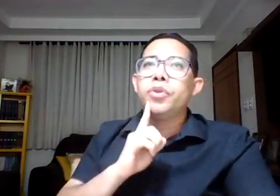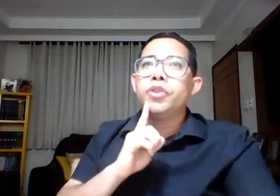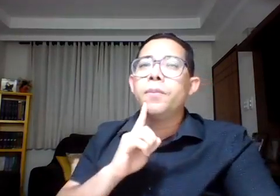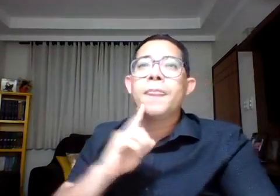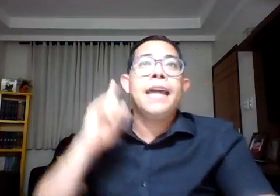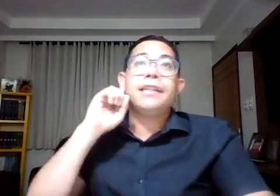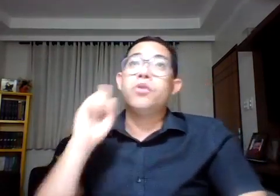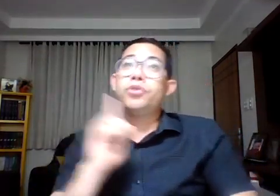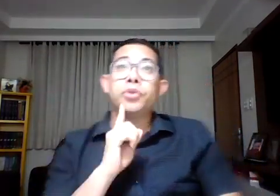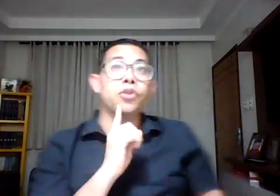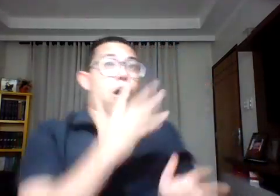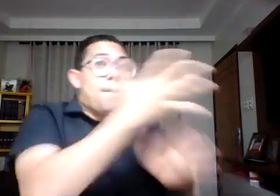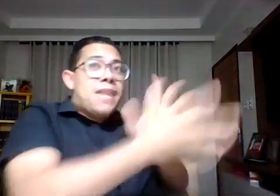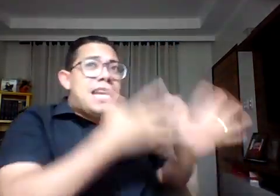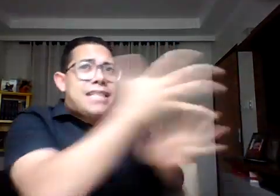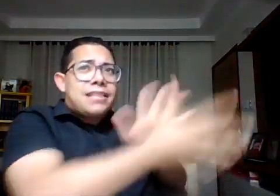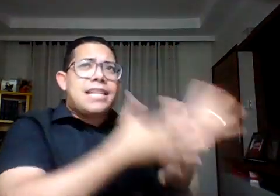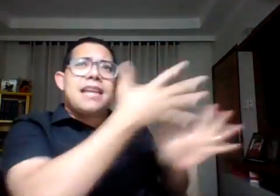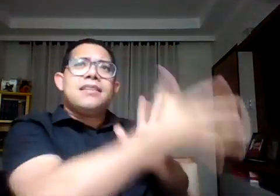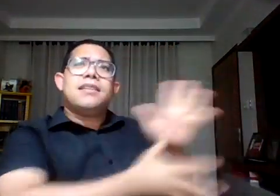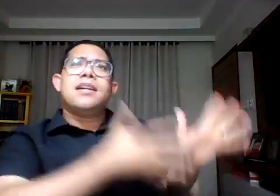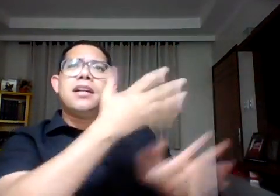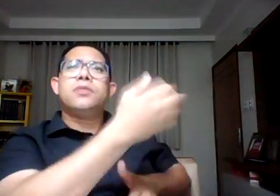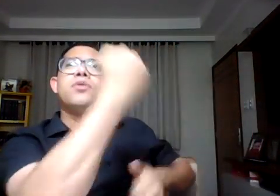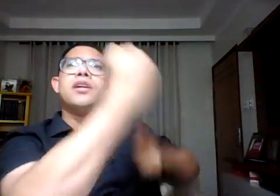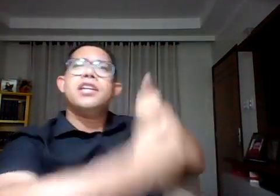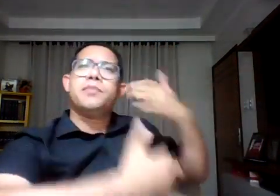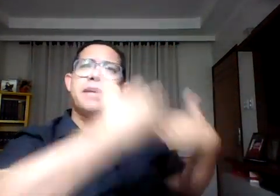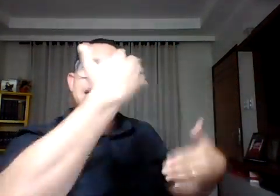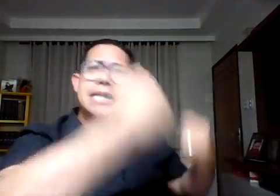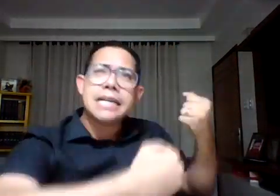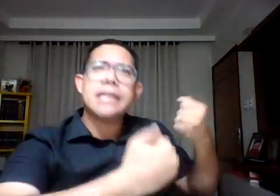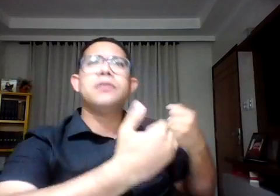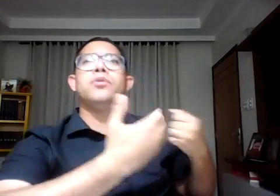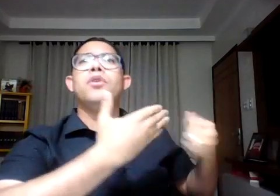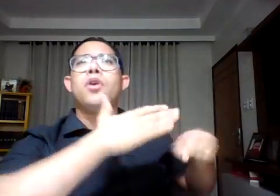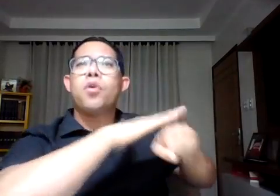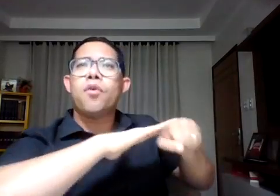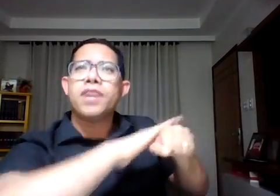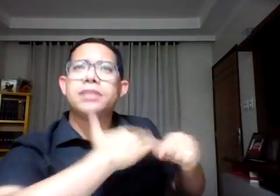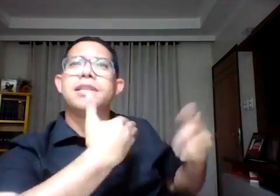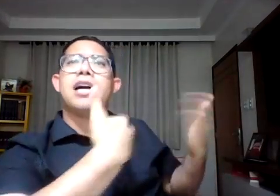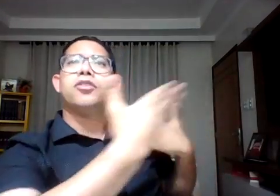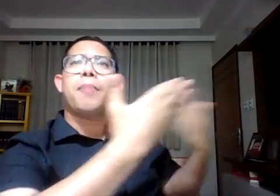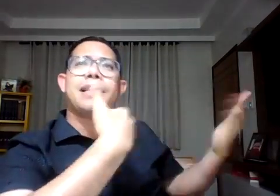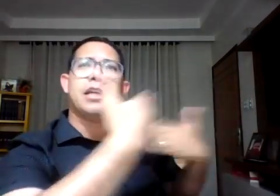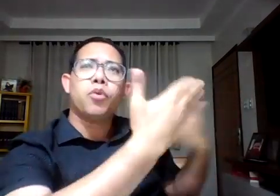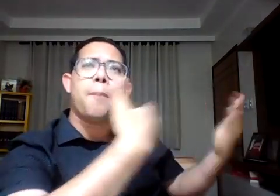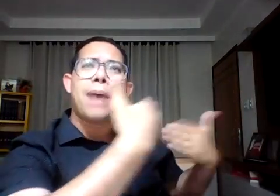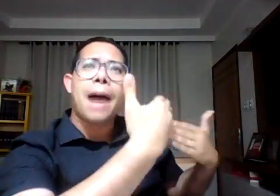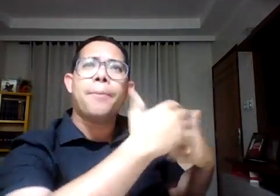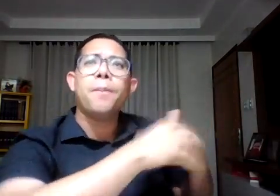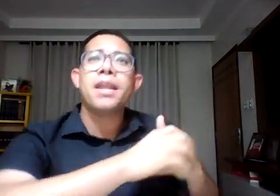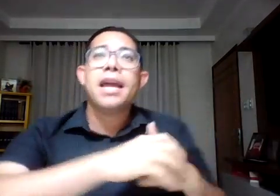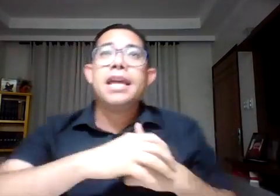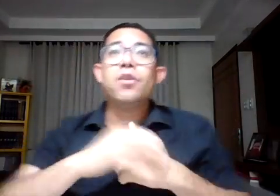surdo. Então, o surdo, ele está sinalizando, explicando, conversando, batendo um papo, e